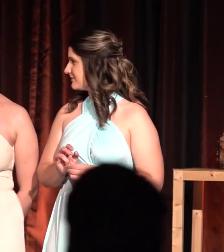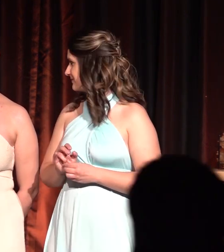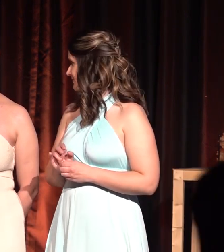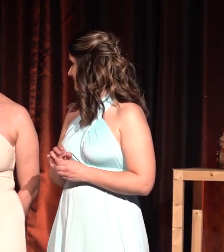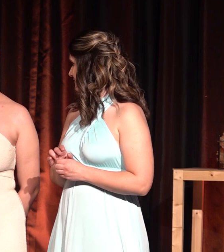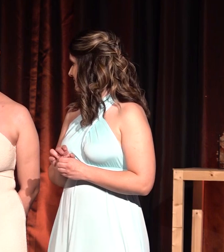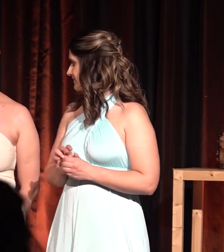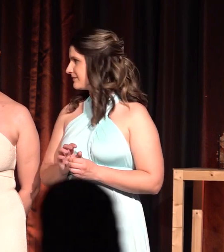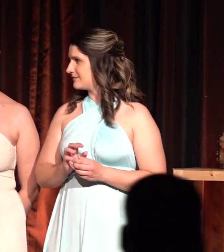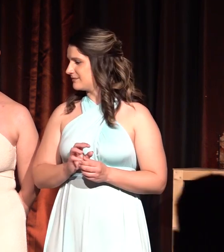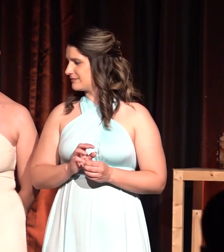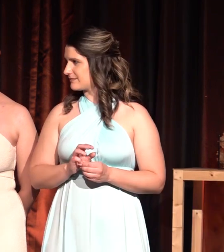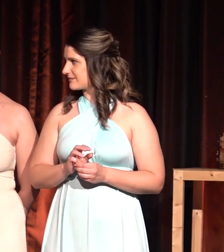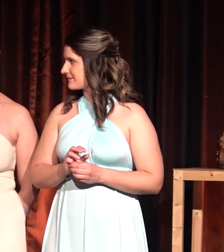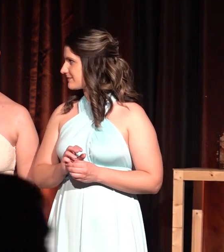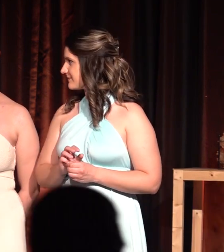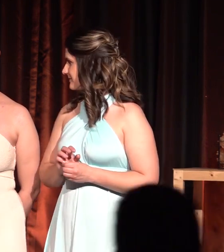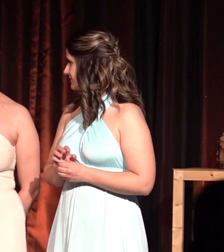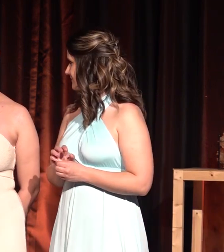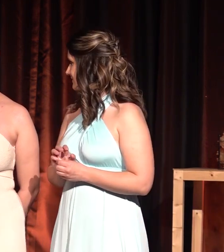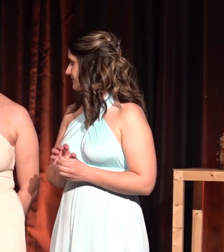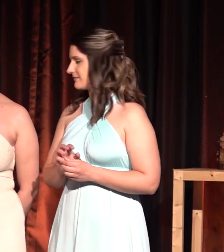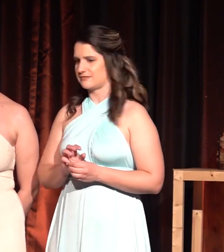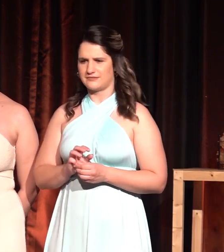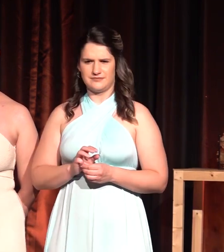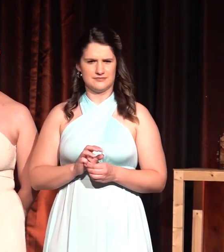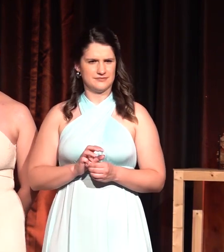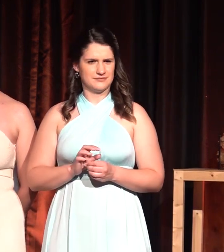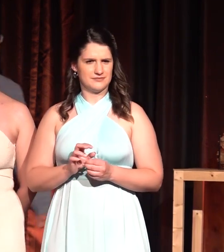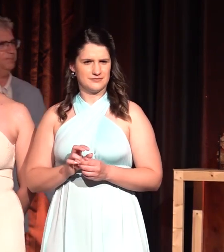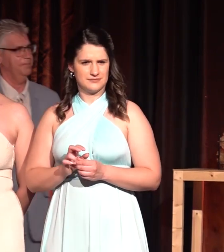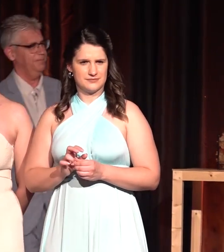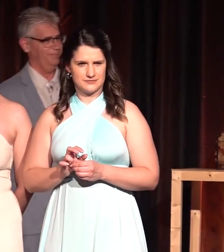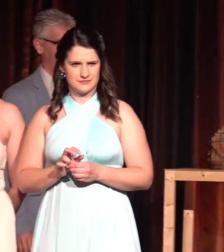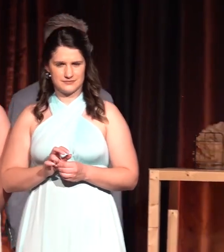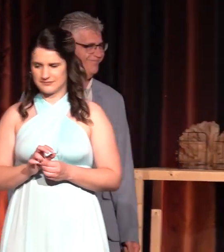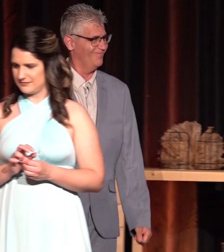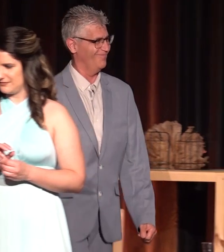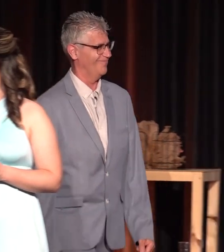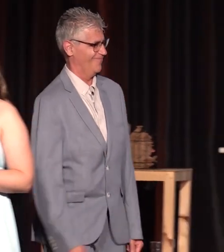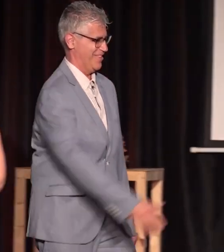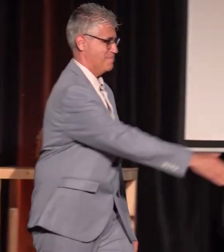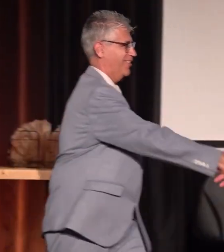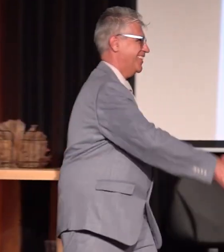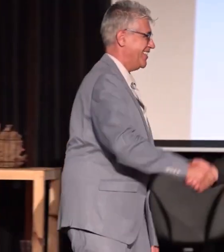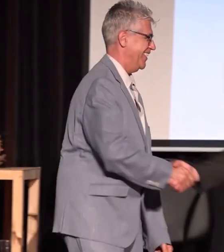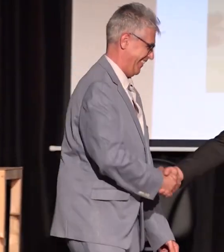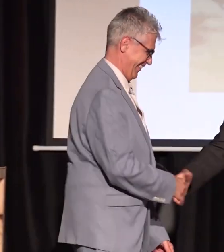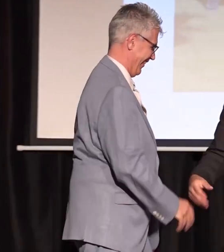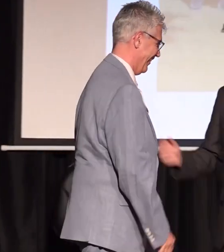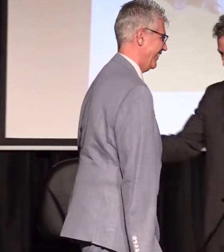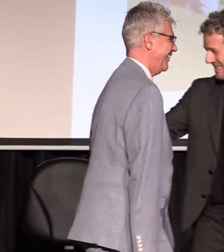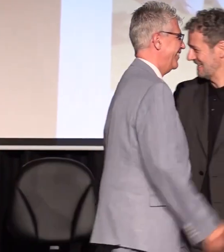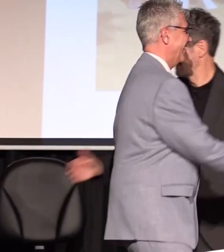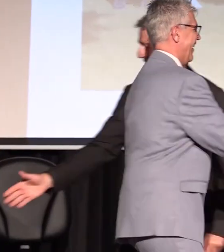Ian Palleja, Jordi Panicello, Jordi Puente, Fabián Sec, Juan José Vázquez, Donava